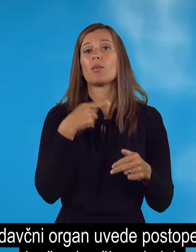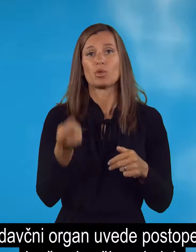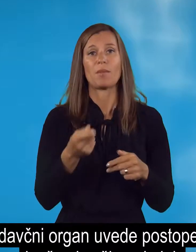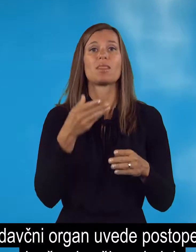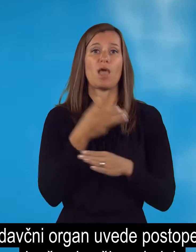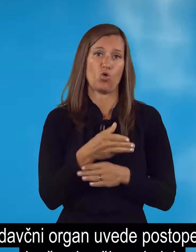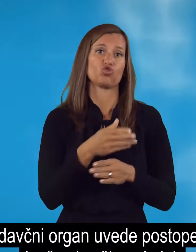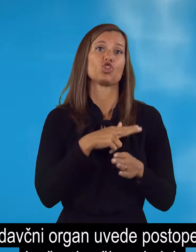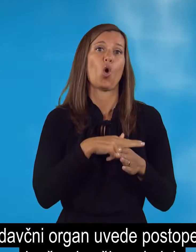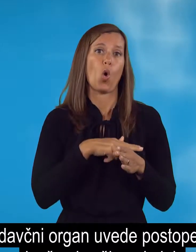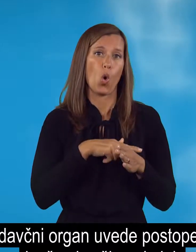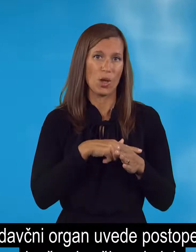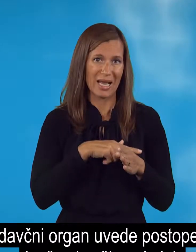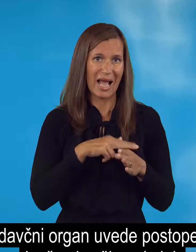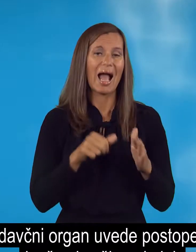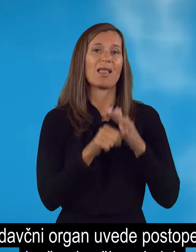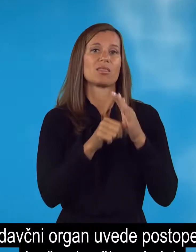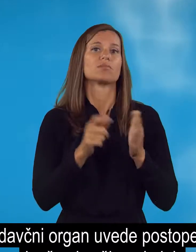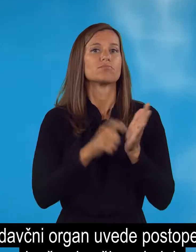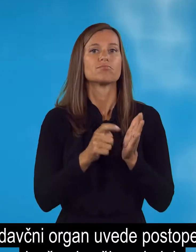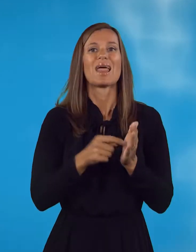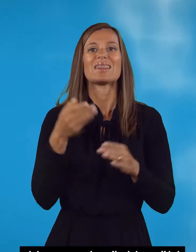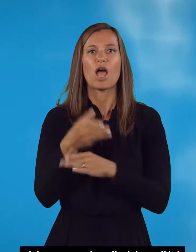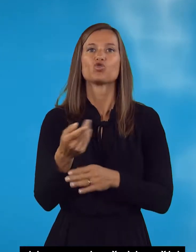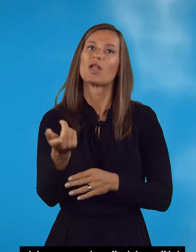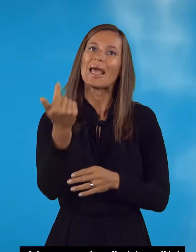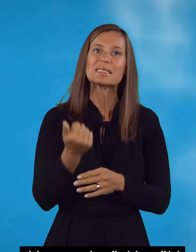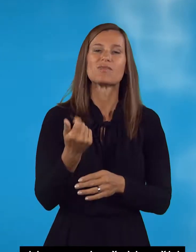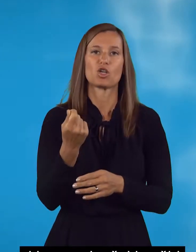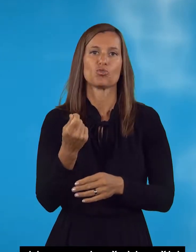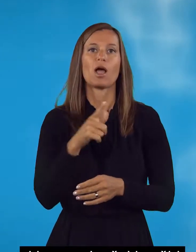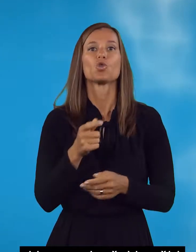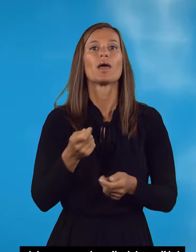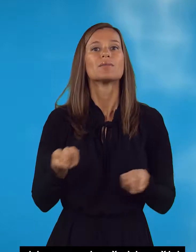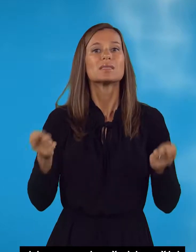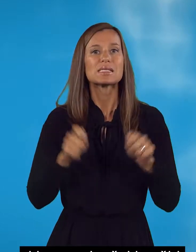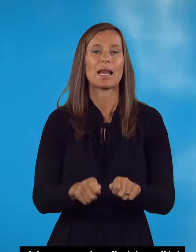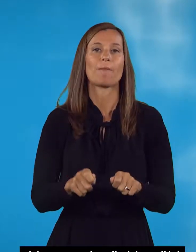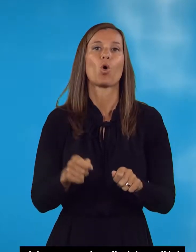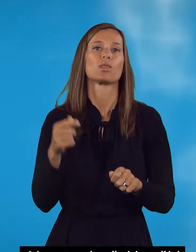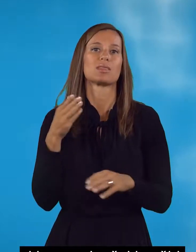uvede postopek davčne izvršbe z izdajo sklepa o davčni izvršbi.